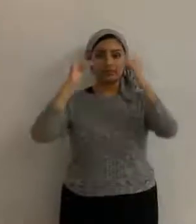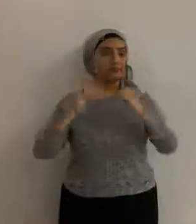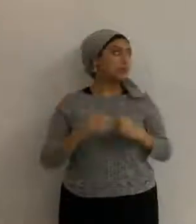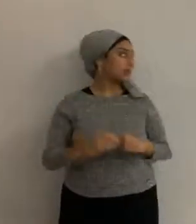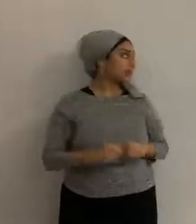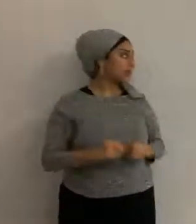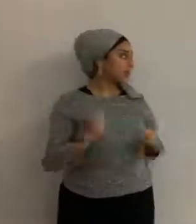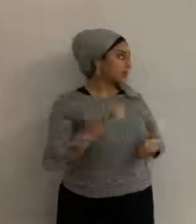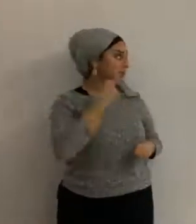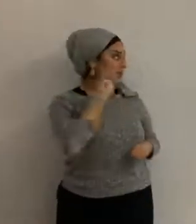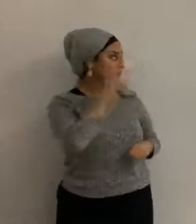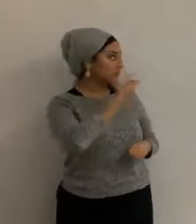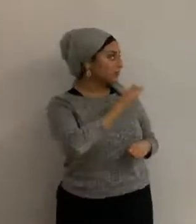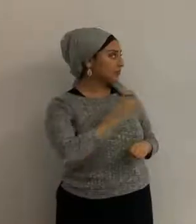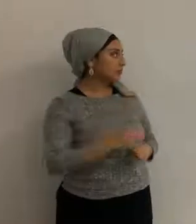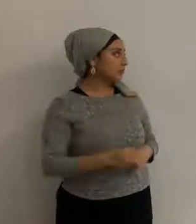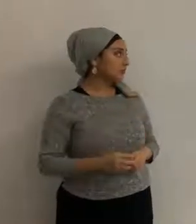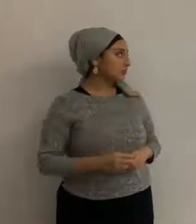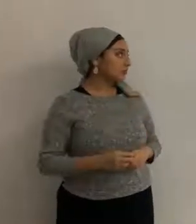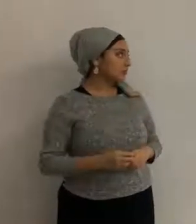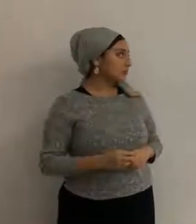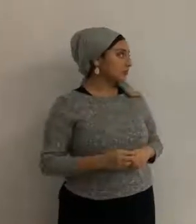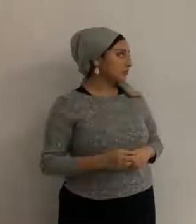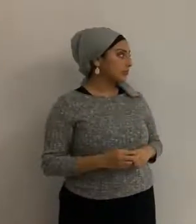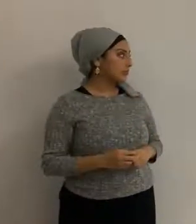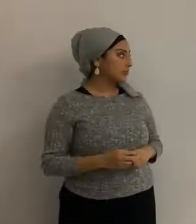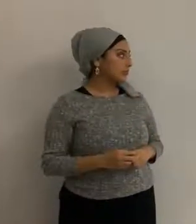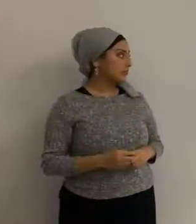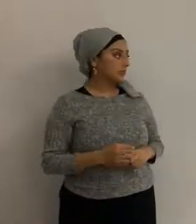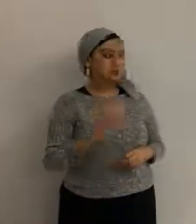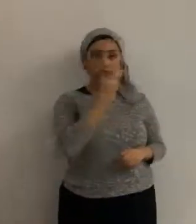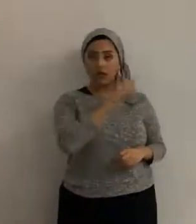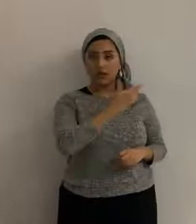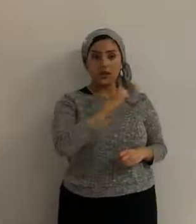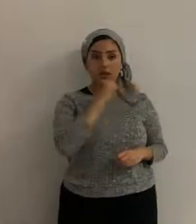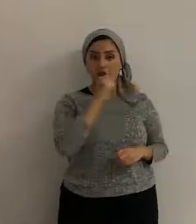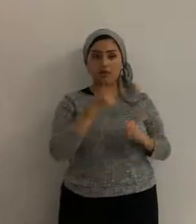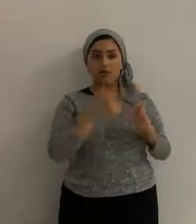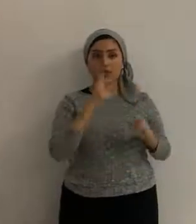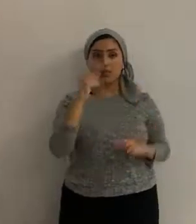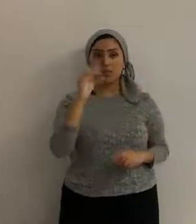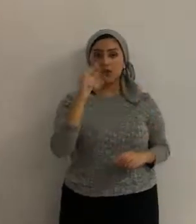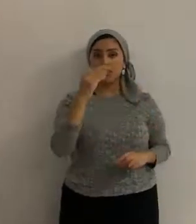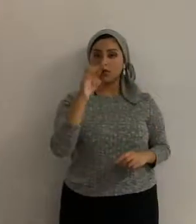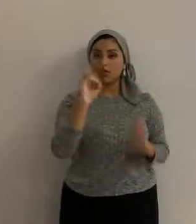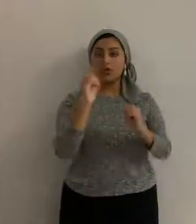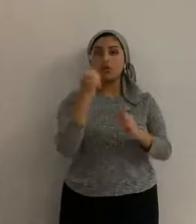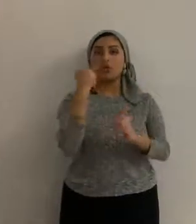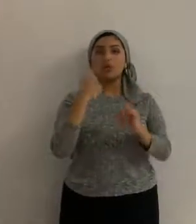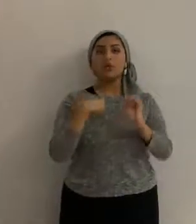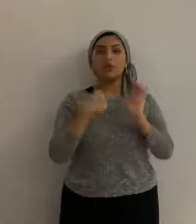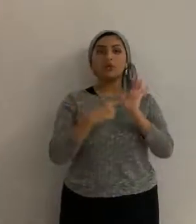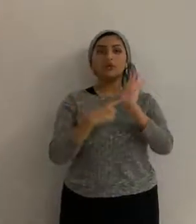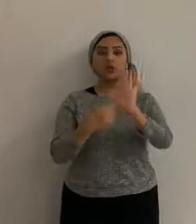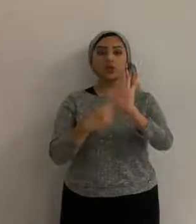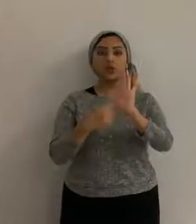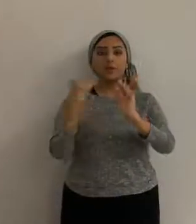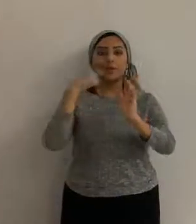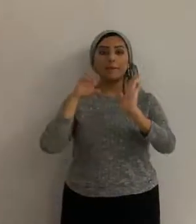podemos ver en una sección, aquí se hizo este corte. Esto no es obviamente del cótel, pero es para que ustedes puedan ver en este corte